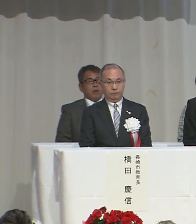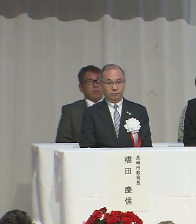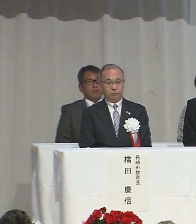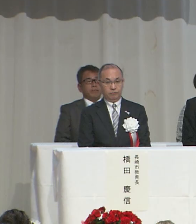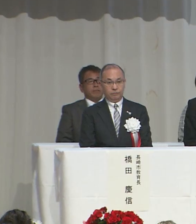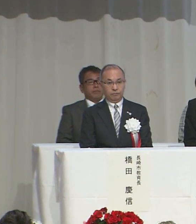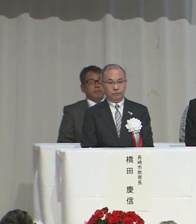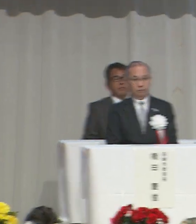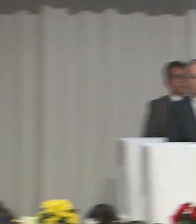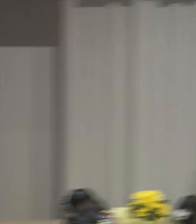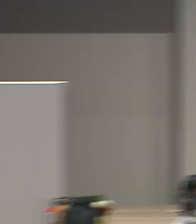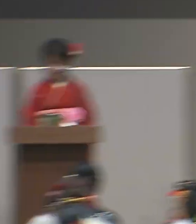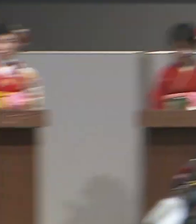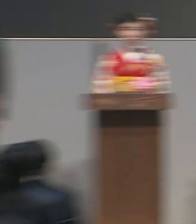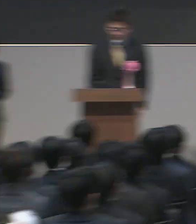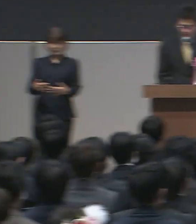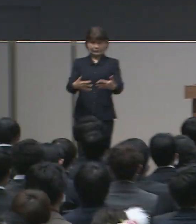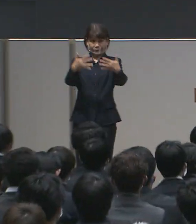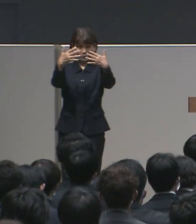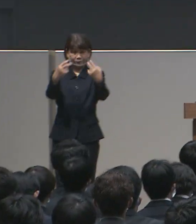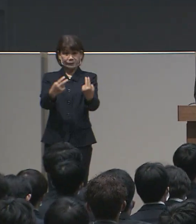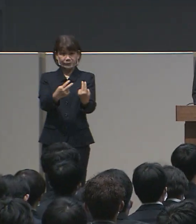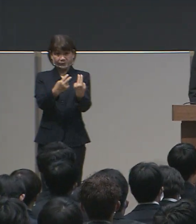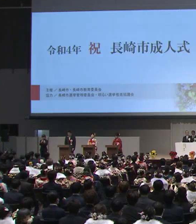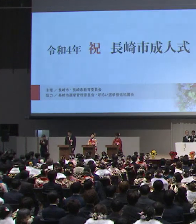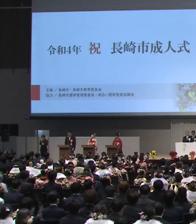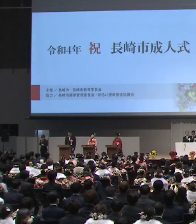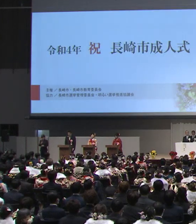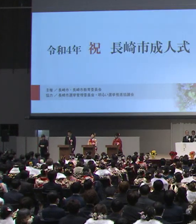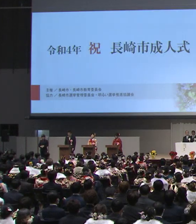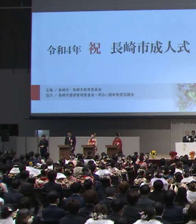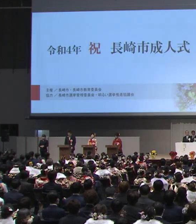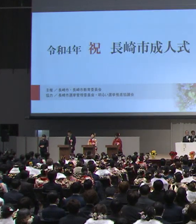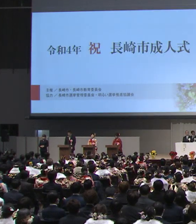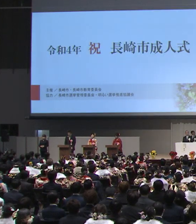皆様前方のスクリーンをご覧下さい